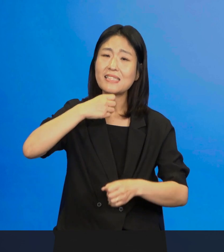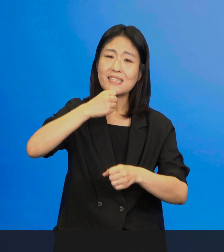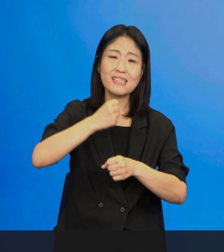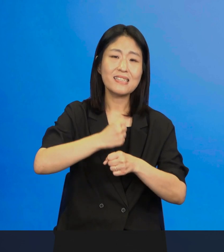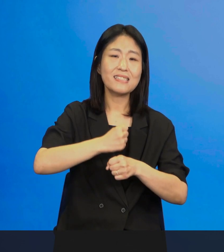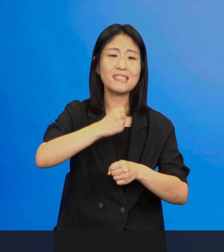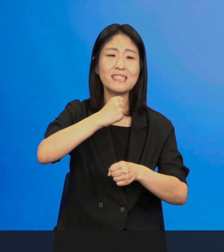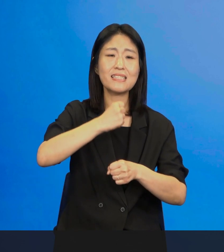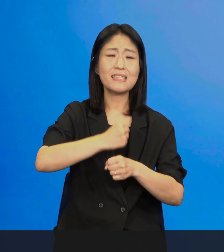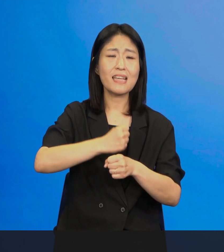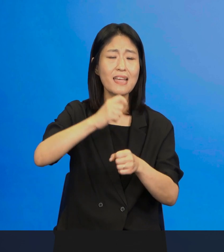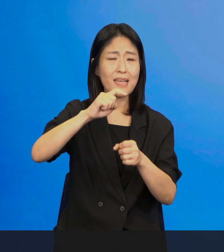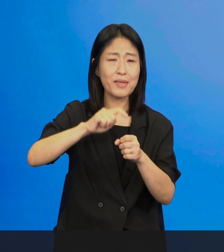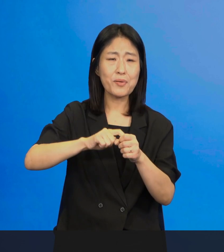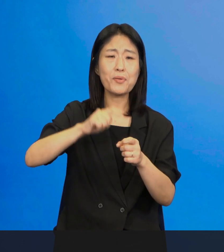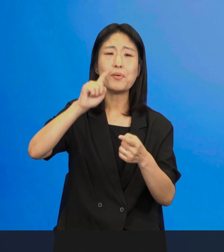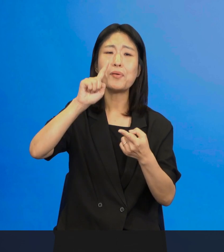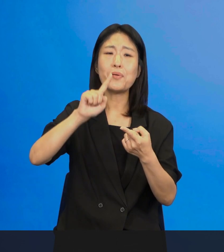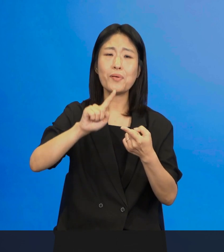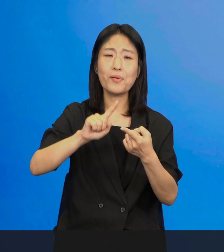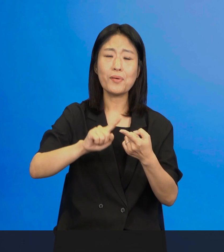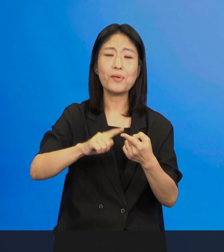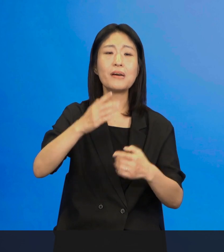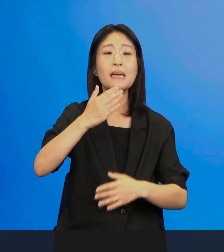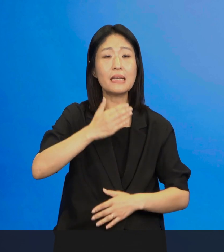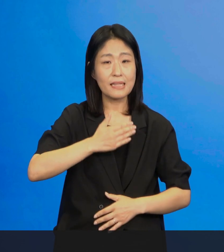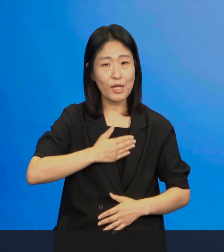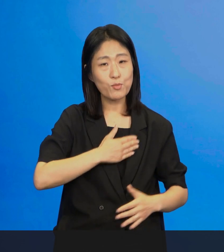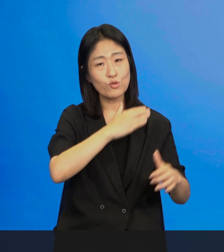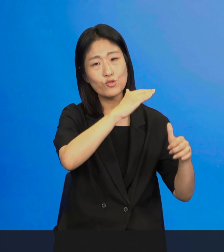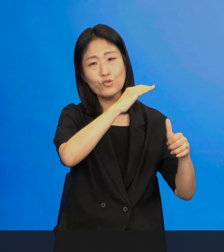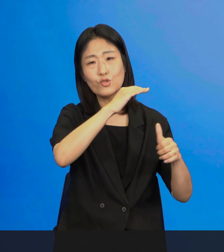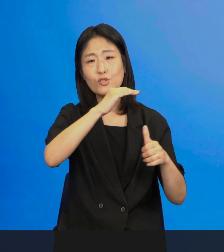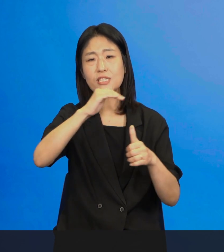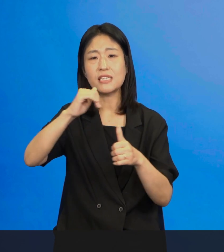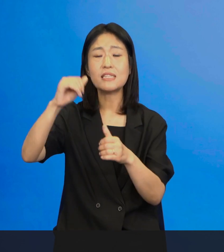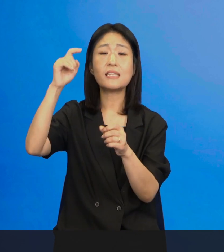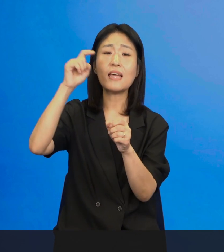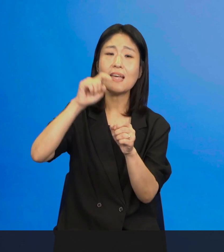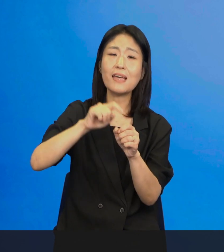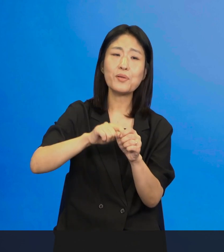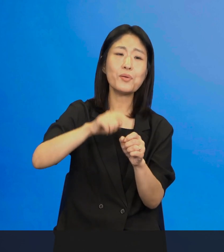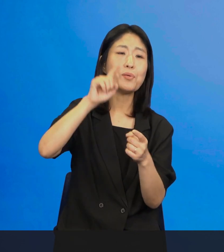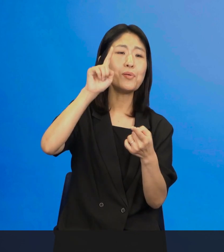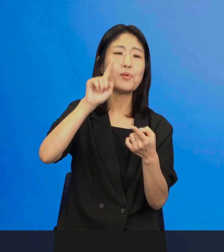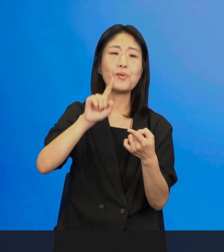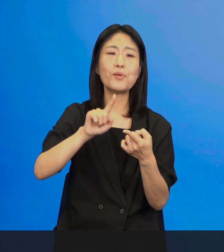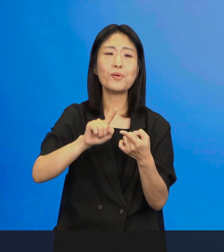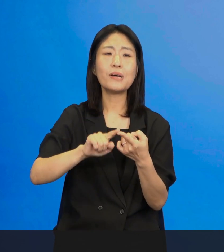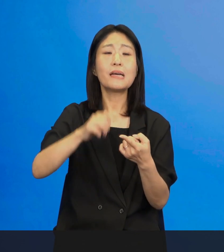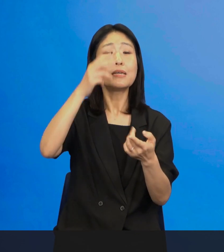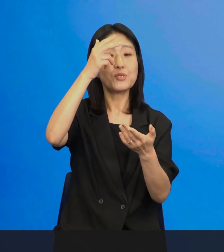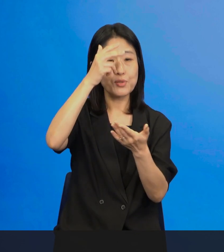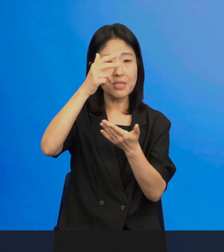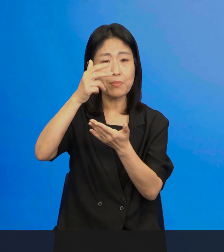것날 지으신 대로 날 부르신